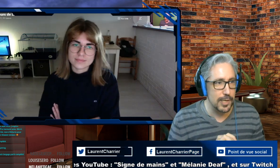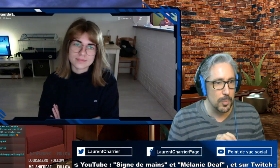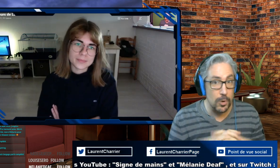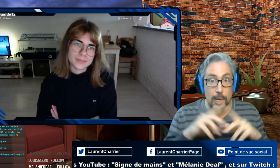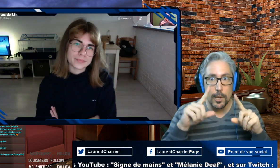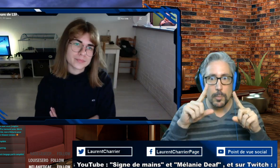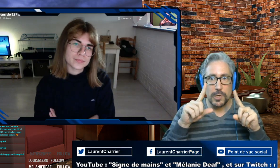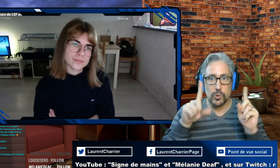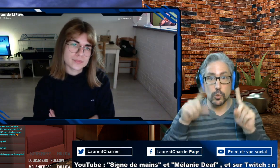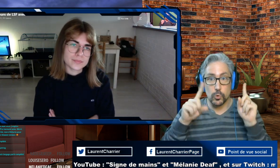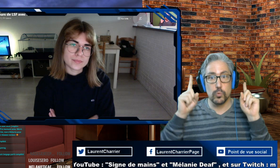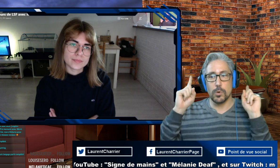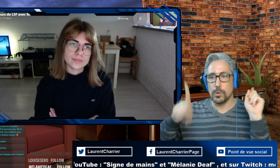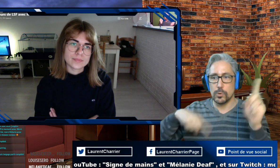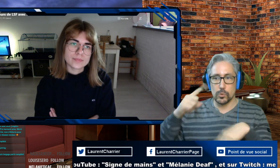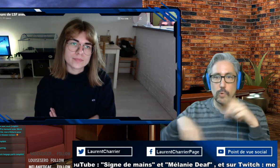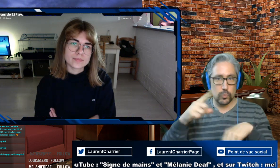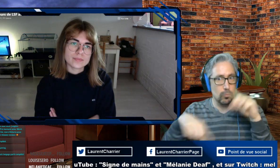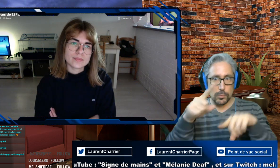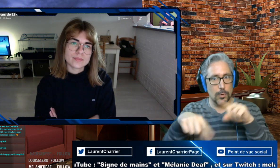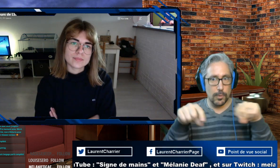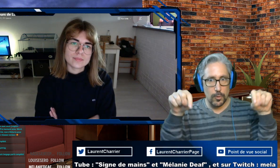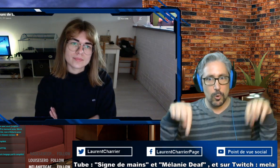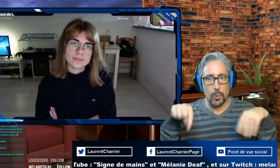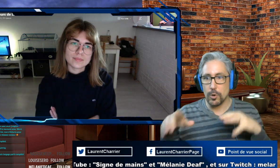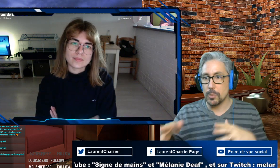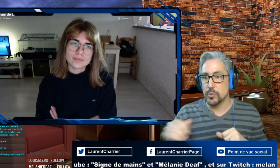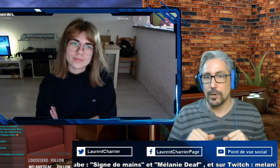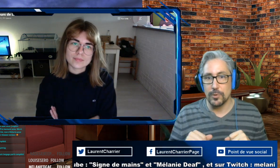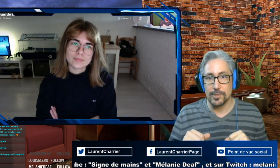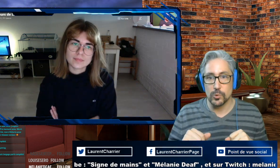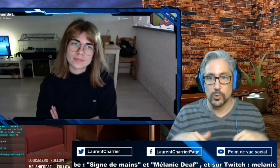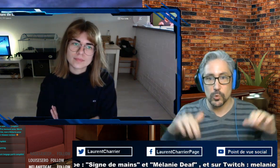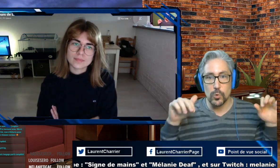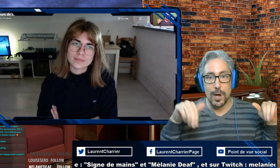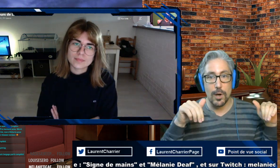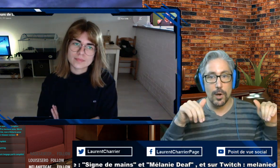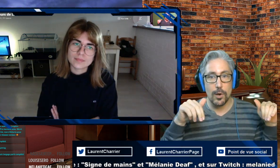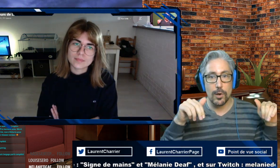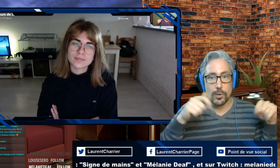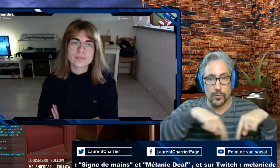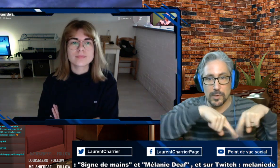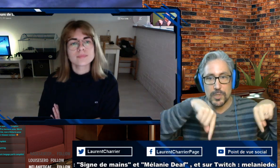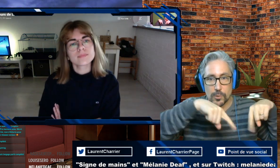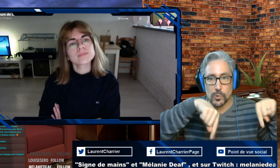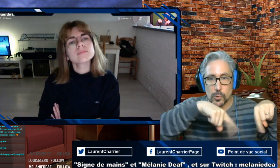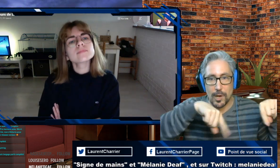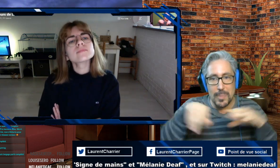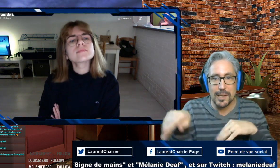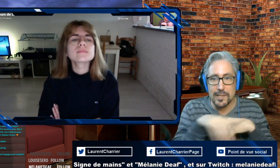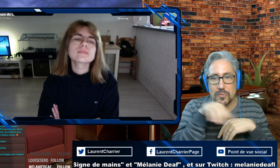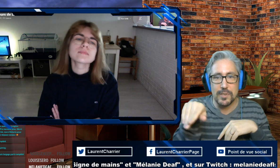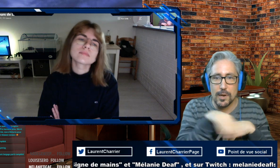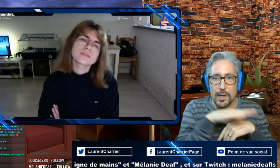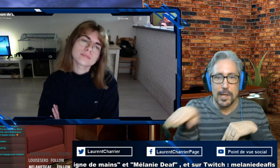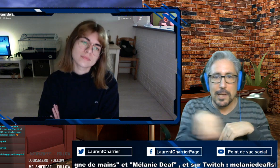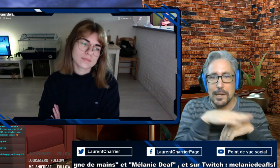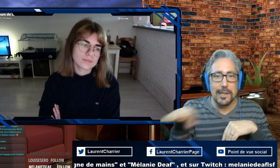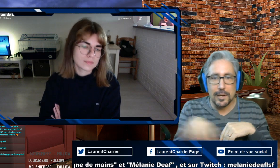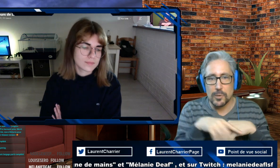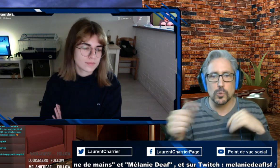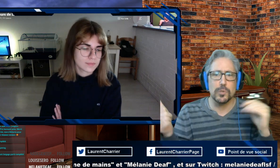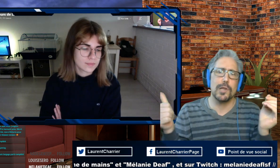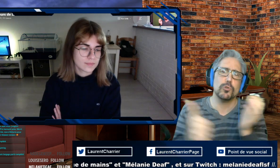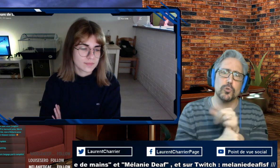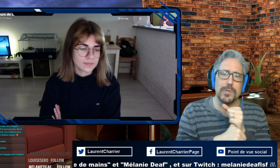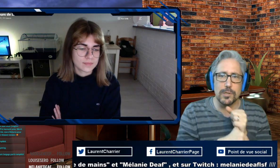YouTube également. Mais surtout, comme tu parles de réseaux sociaux, je vous ai mis en dessous sur la barre qui défile les